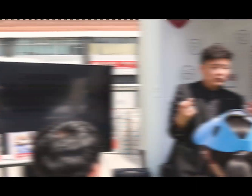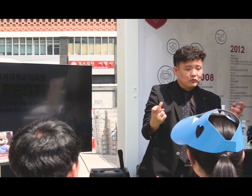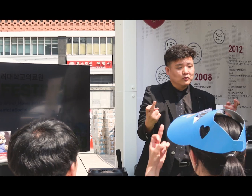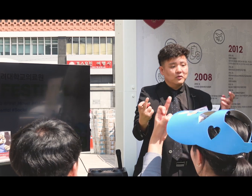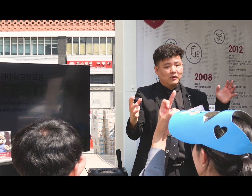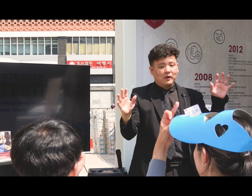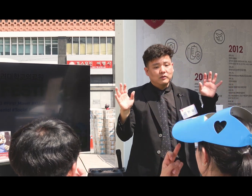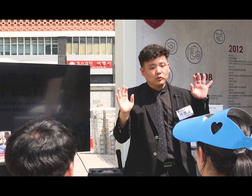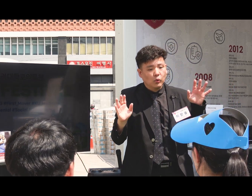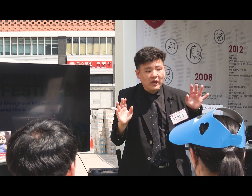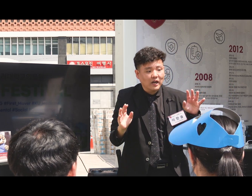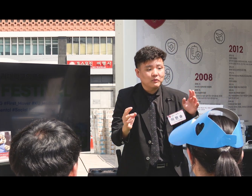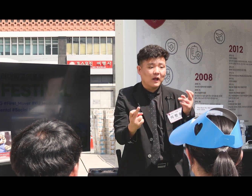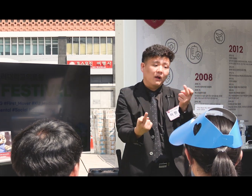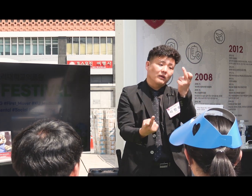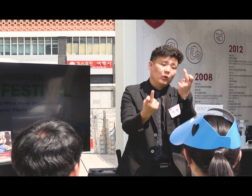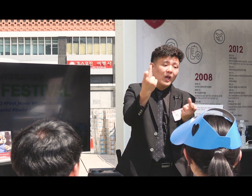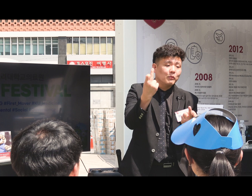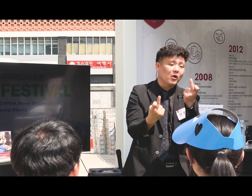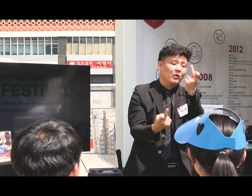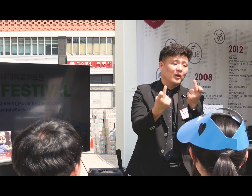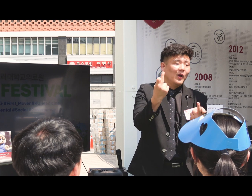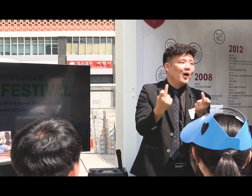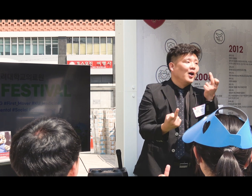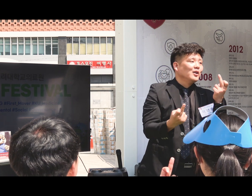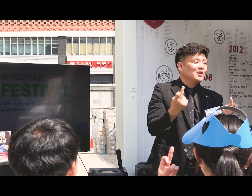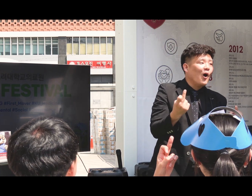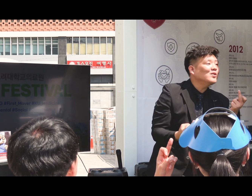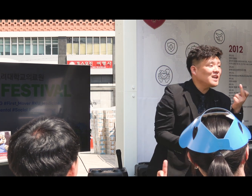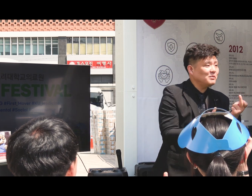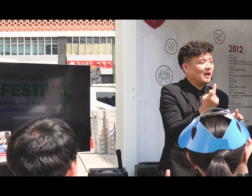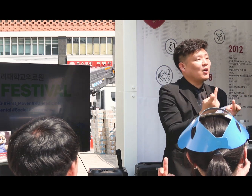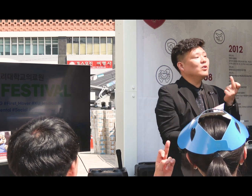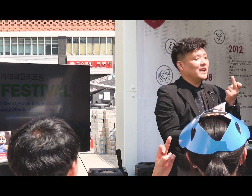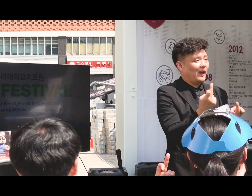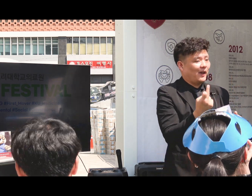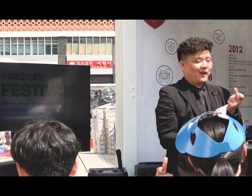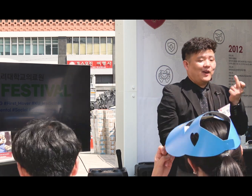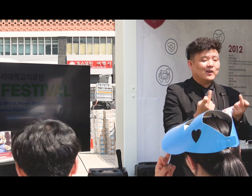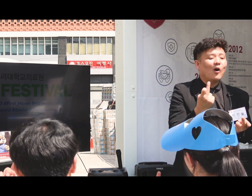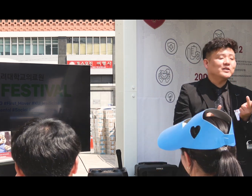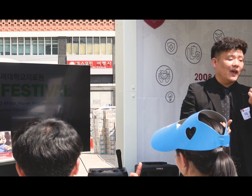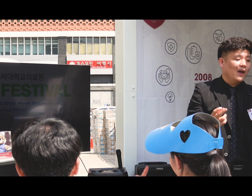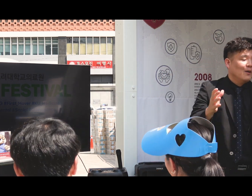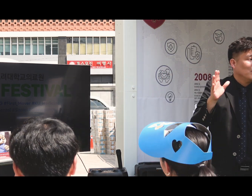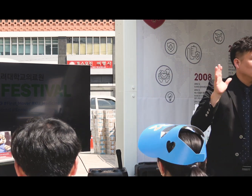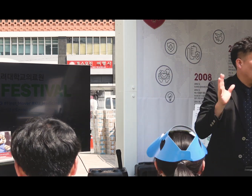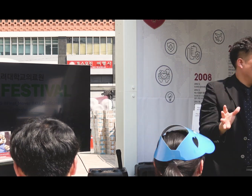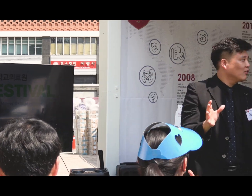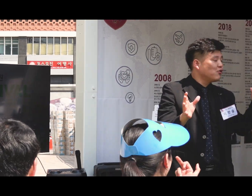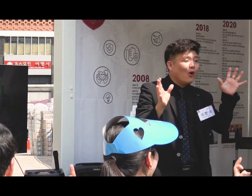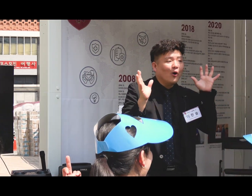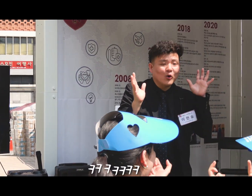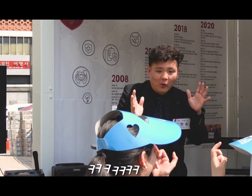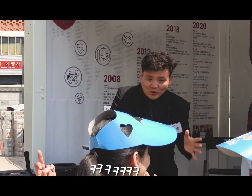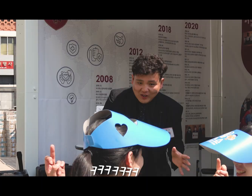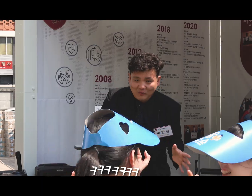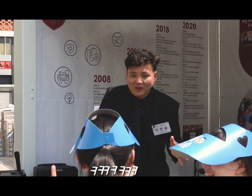그리고 이거 욕이 아닙니다. 이렇게 하면 형제입니다. 형제. 형제. 자, 수호로 보셔야 됩니다.